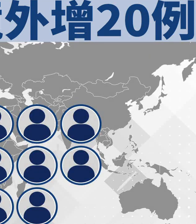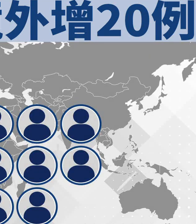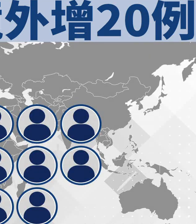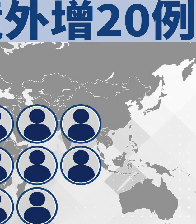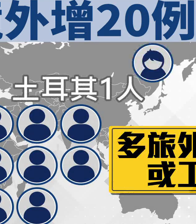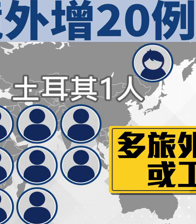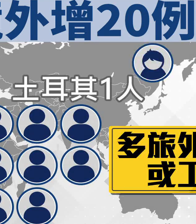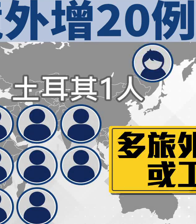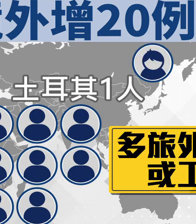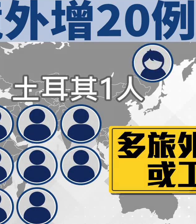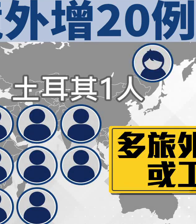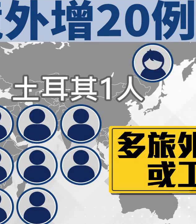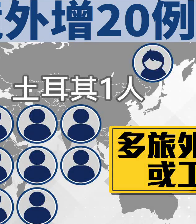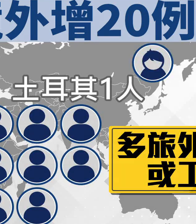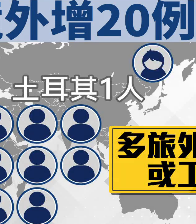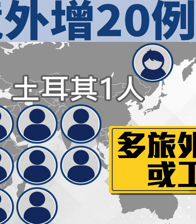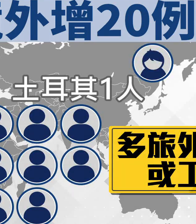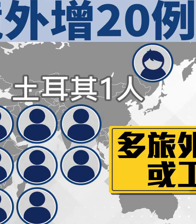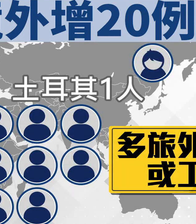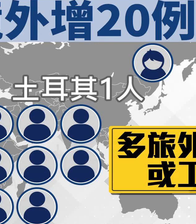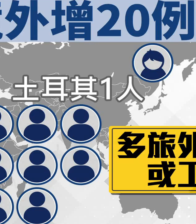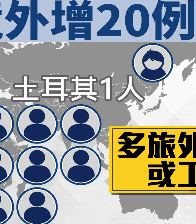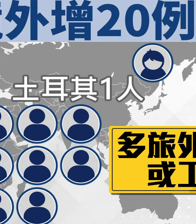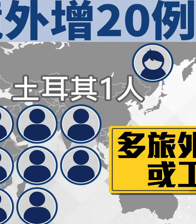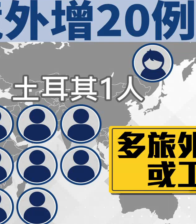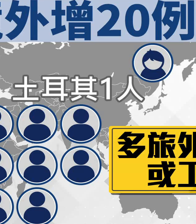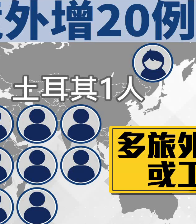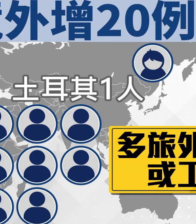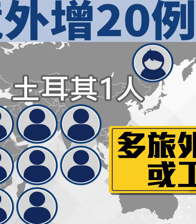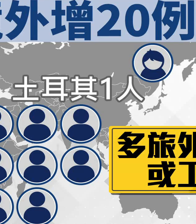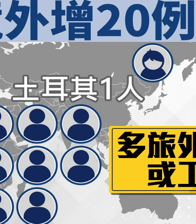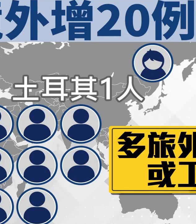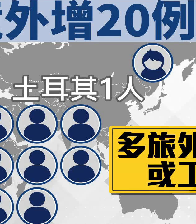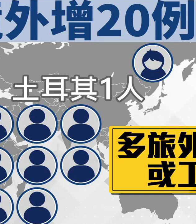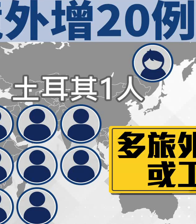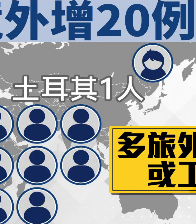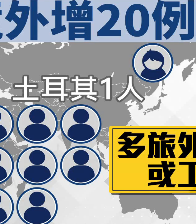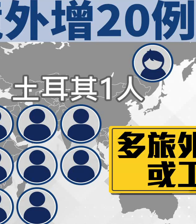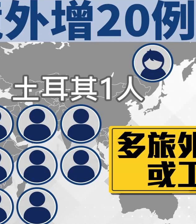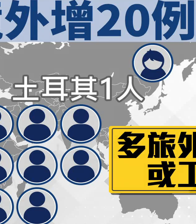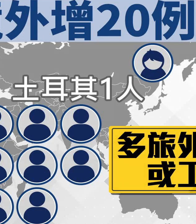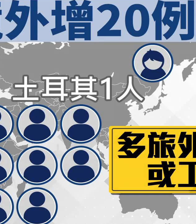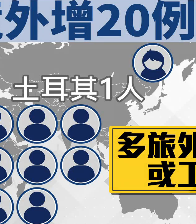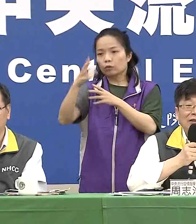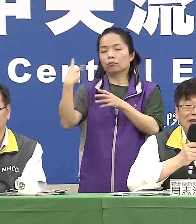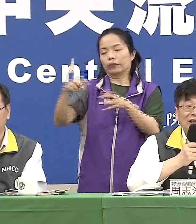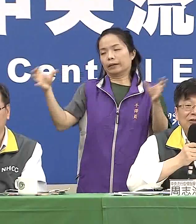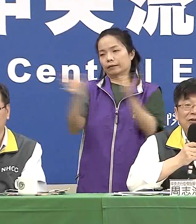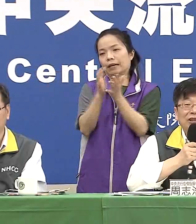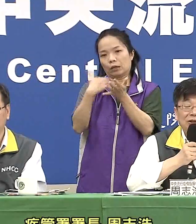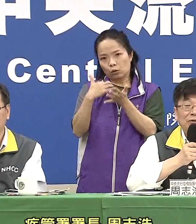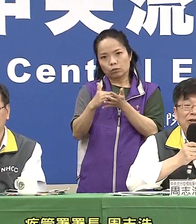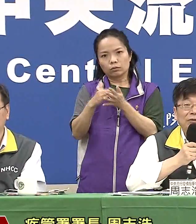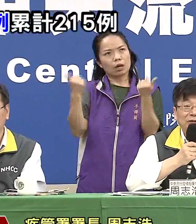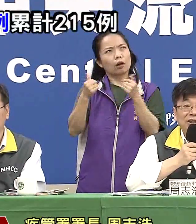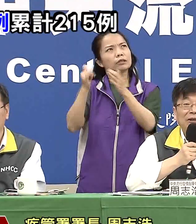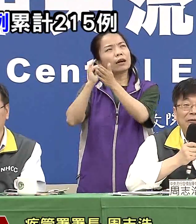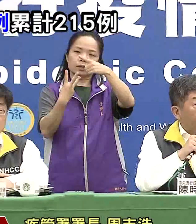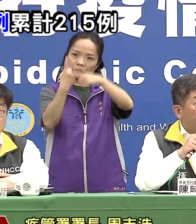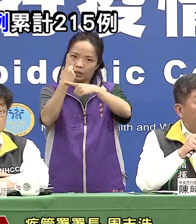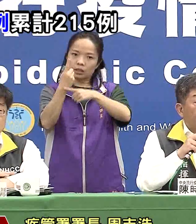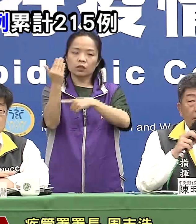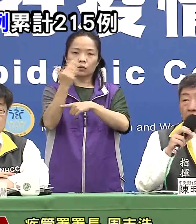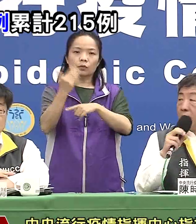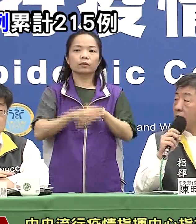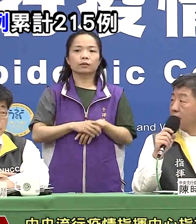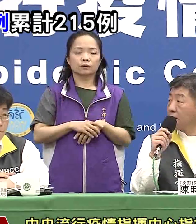有11人，还有一名曾到土耳其旅游的孩童，出国目的多以就学或工作为主。 印象中是纽约州不少，